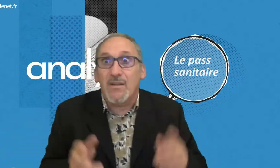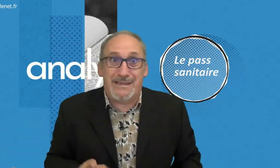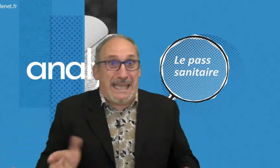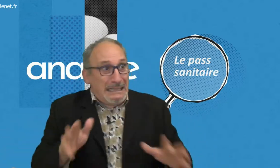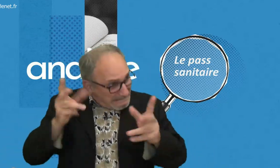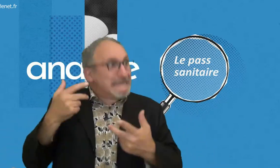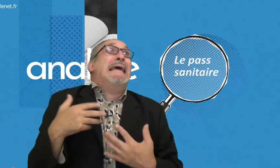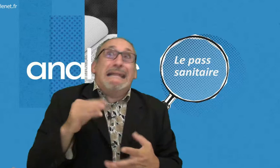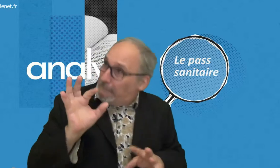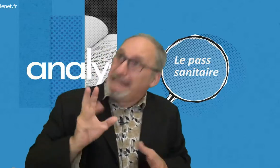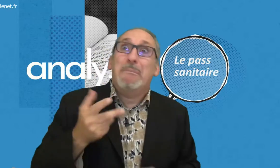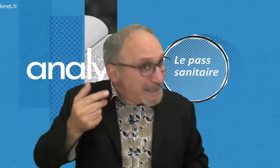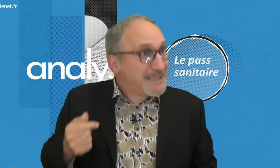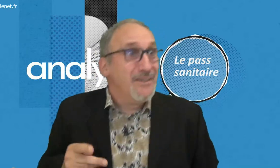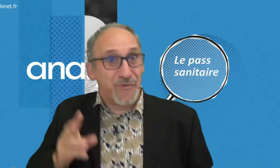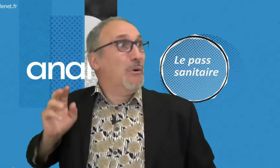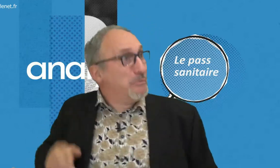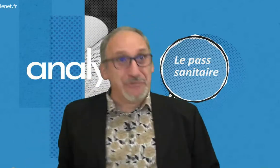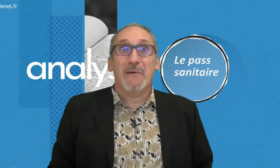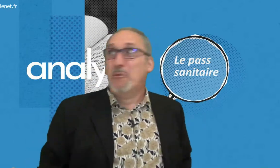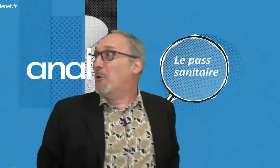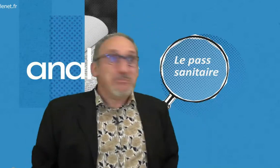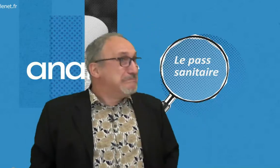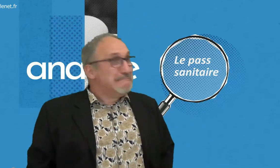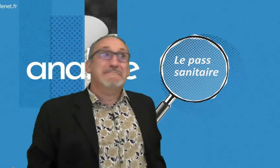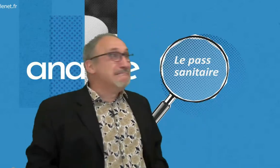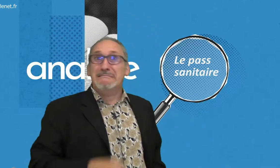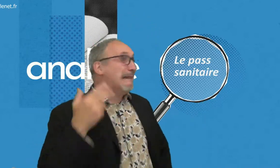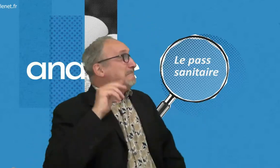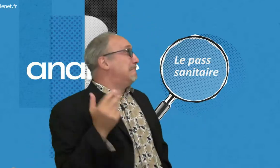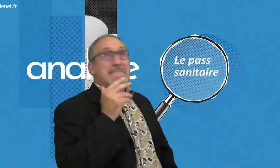mais dépressif au bout d'un moment.